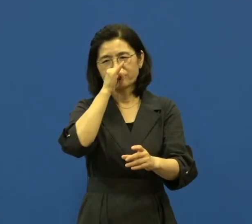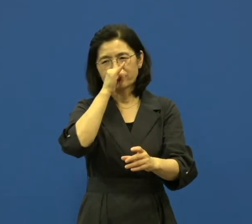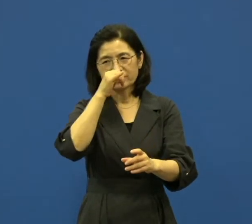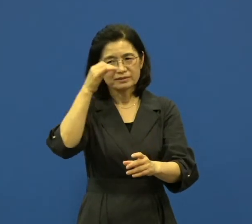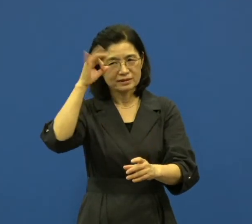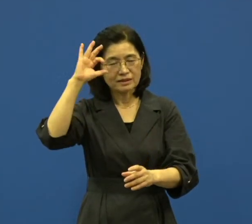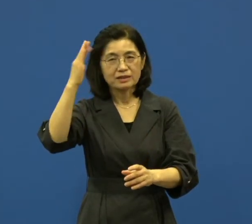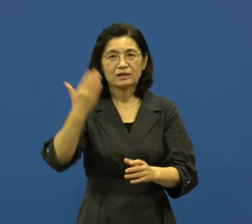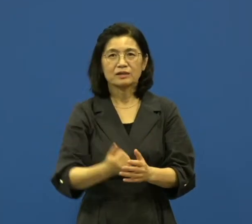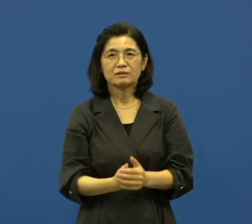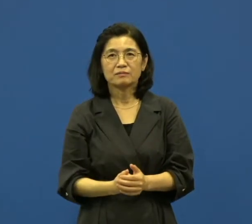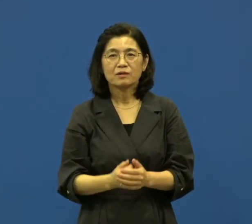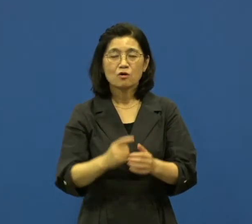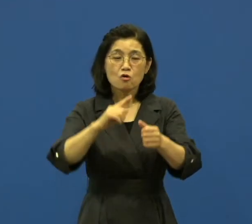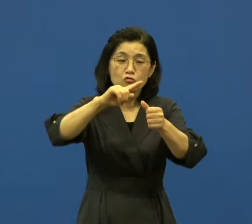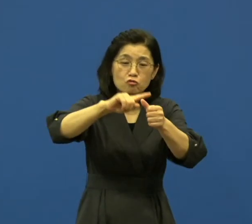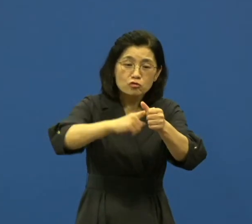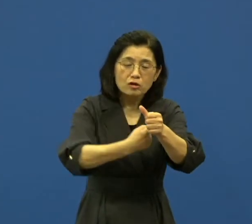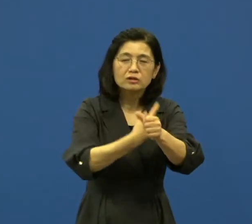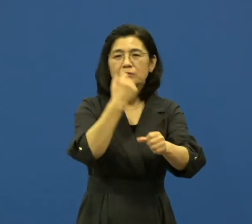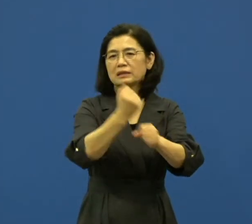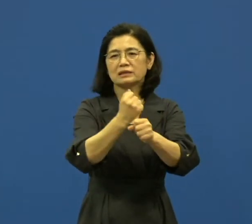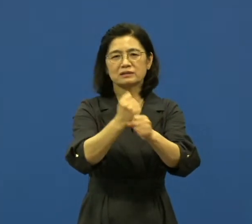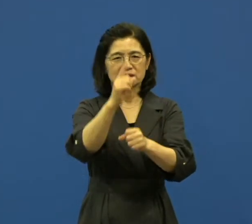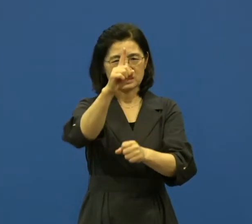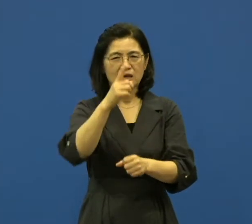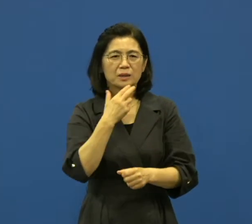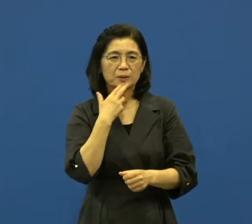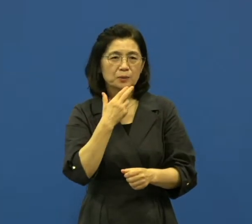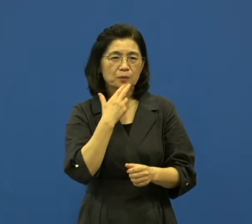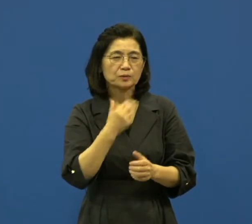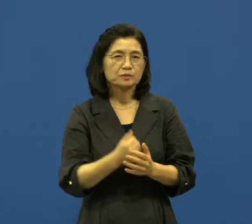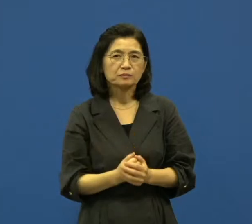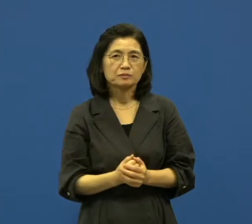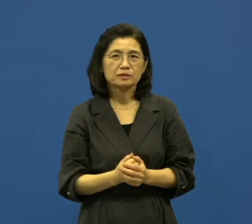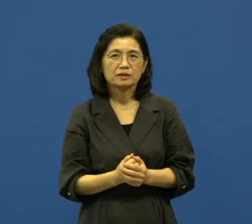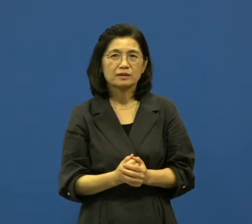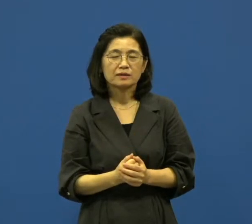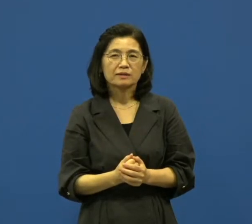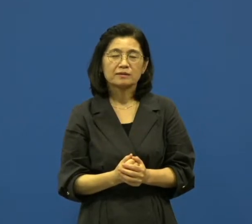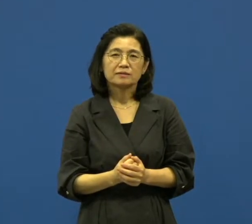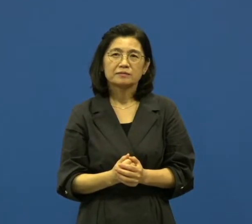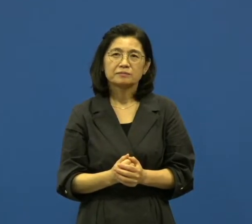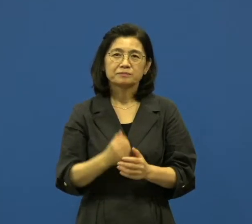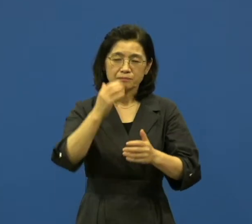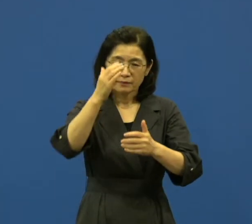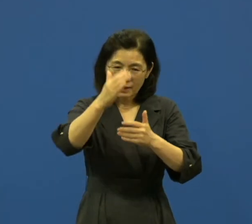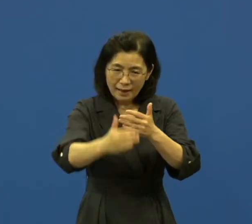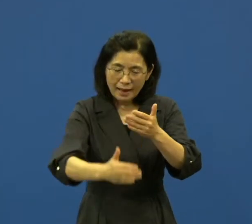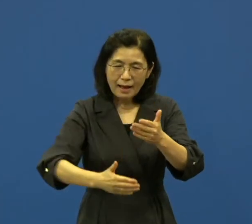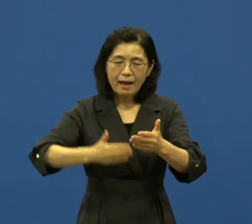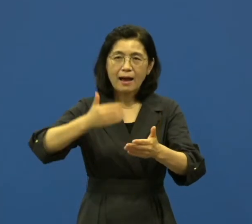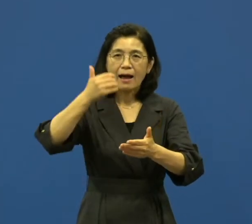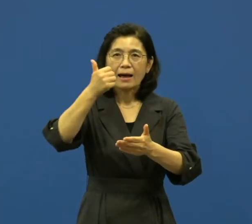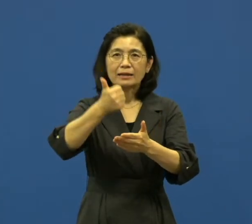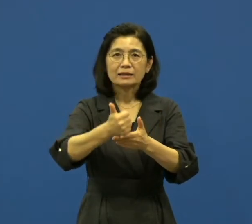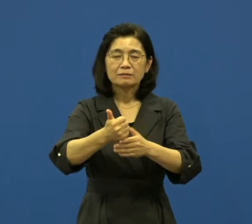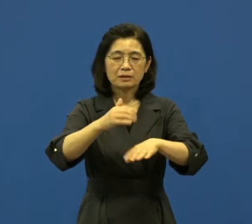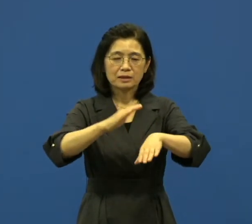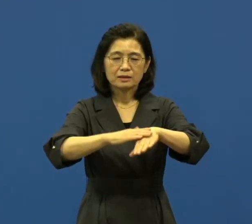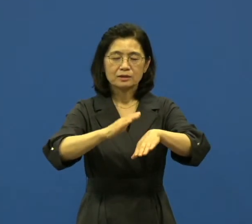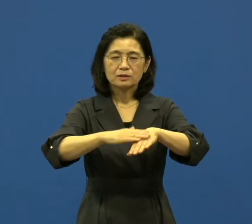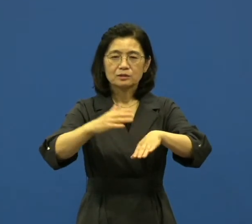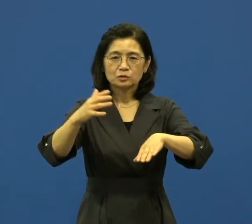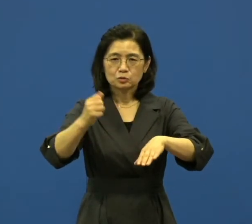우연히 생겨난 게 하나도 없어요. 우연히 생겨난 게 하나도 없어요. 하나님의 의도를 가지고